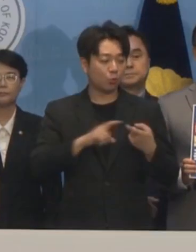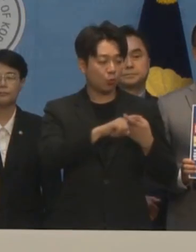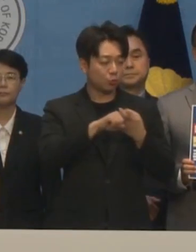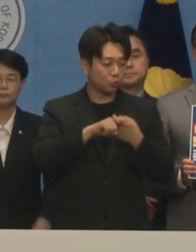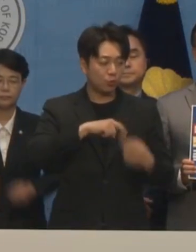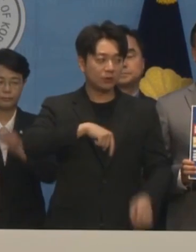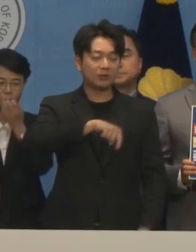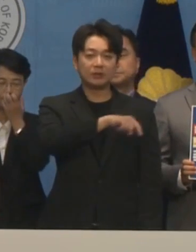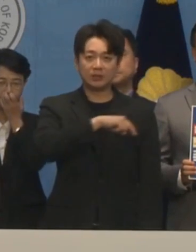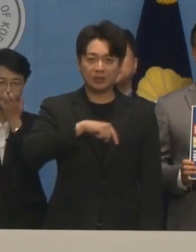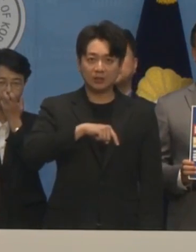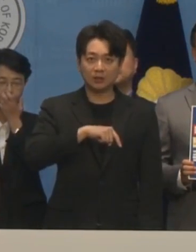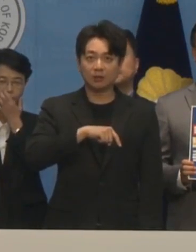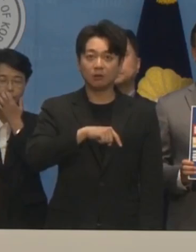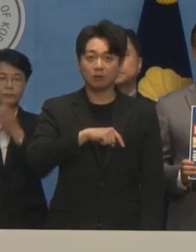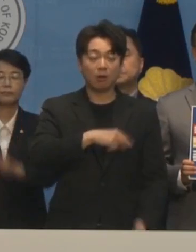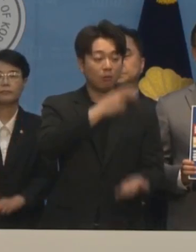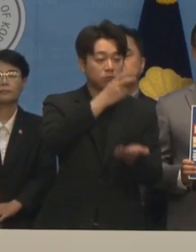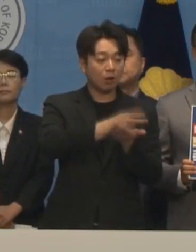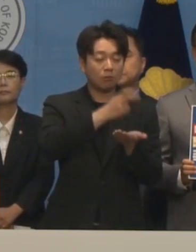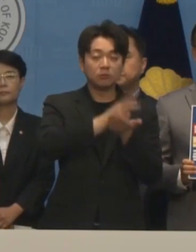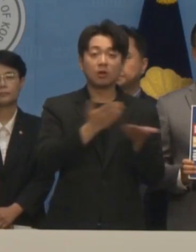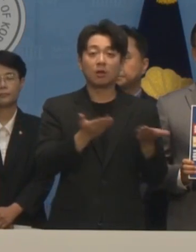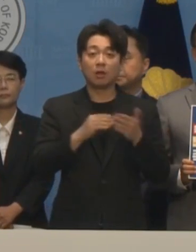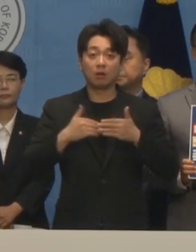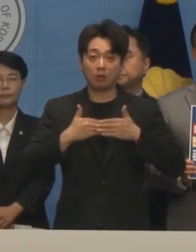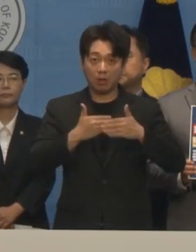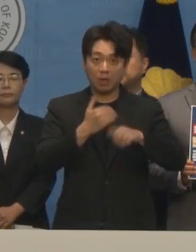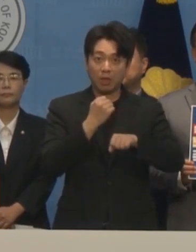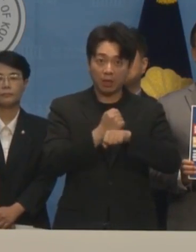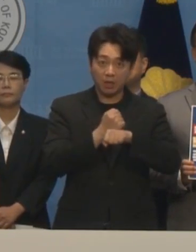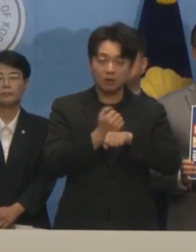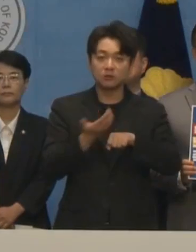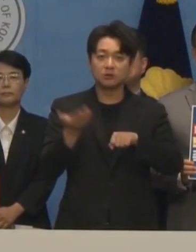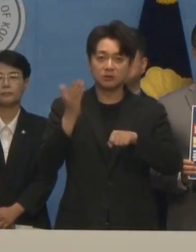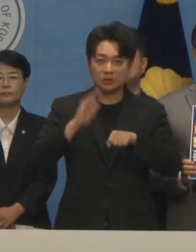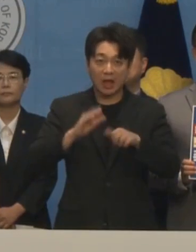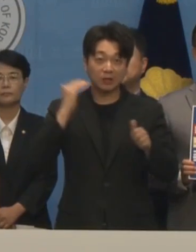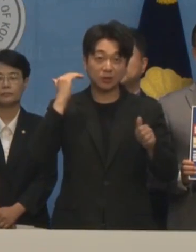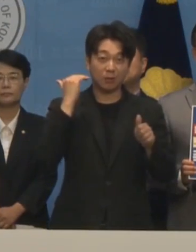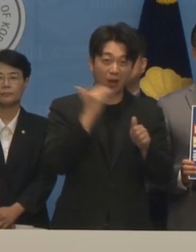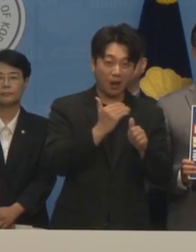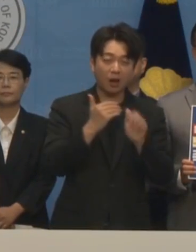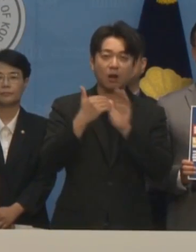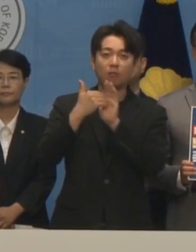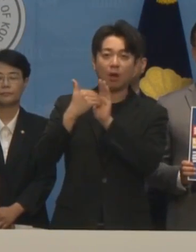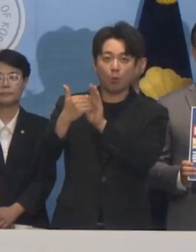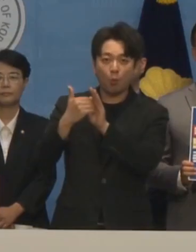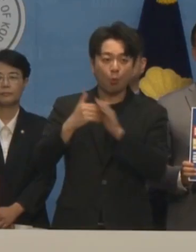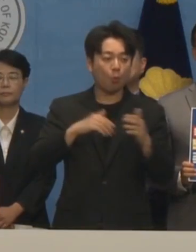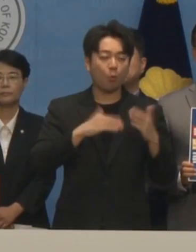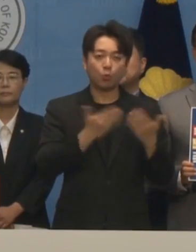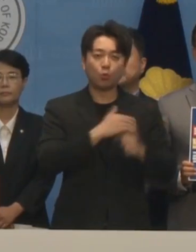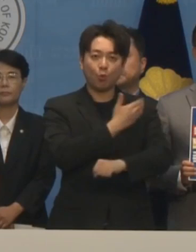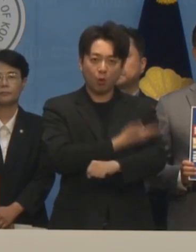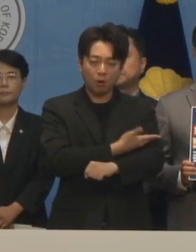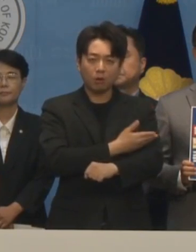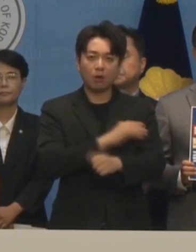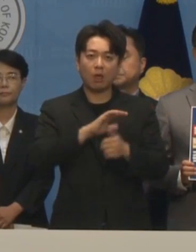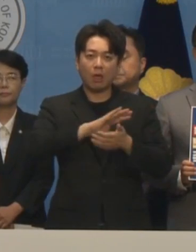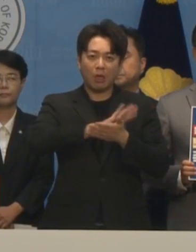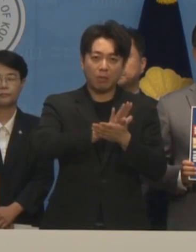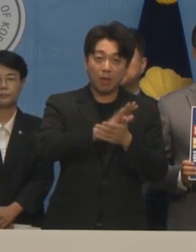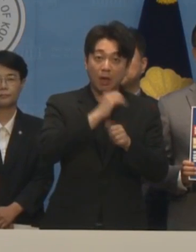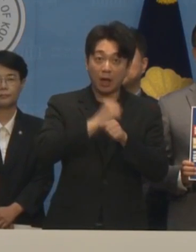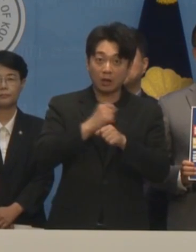이유만으로 해고되거나 형사처벌을 받지 않도록 할 것, 그리고 노동자 권리를 포기하도록 하는 손해배상 청구의